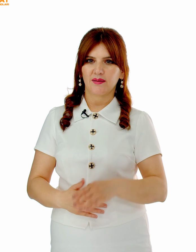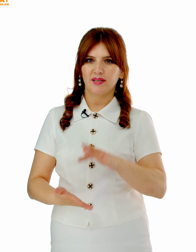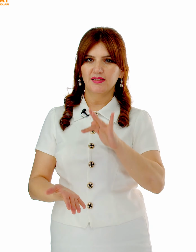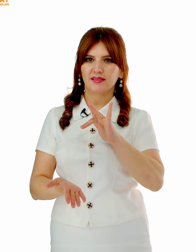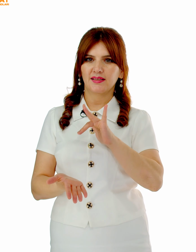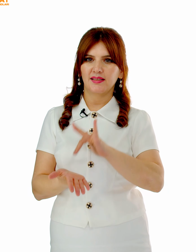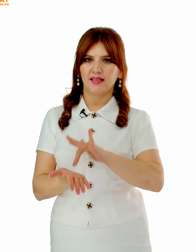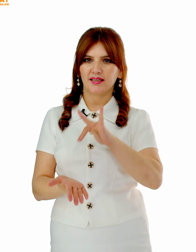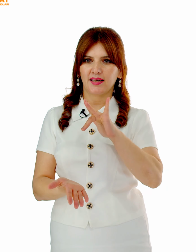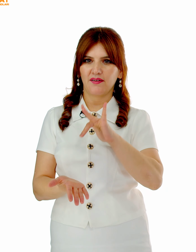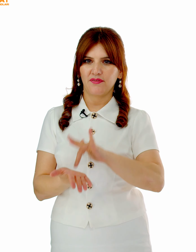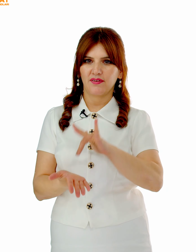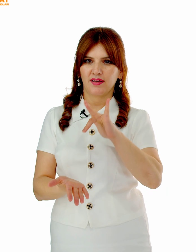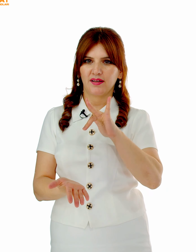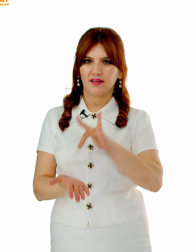Qaytaraman, telegraf.